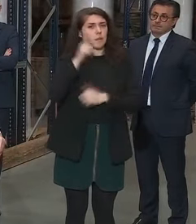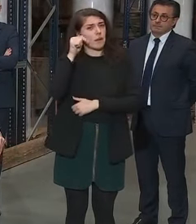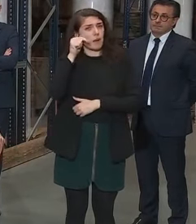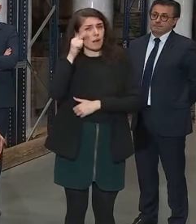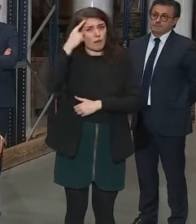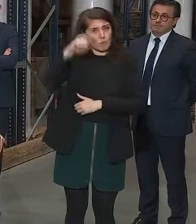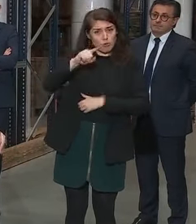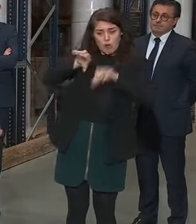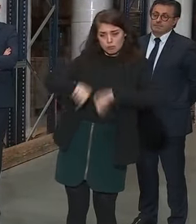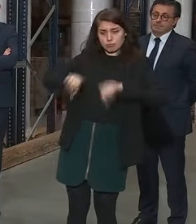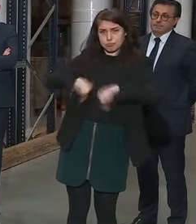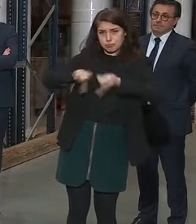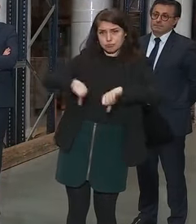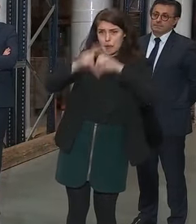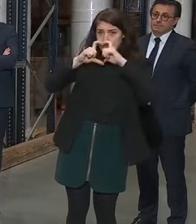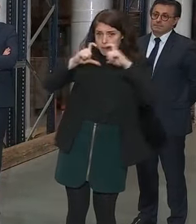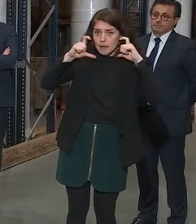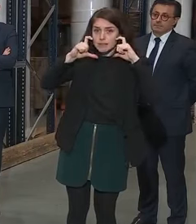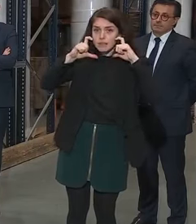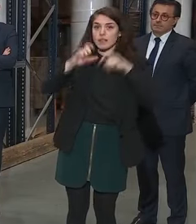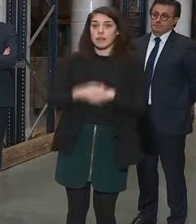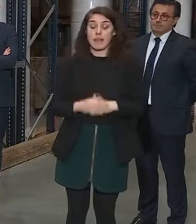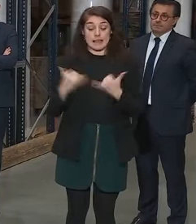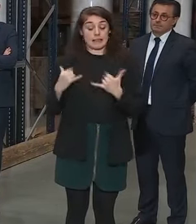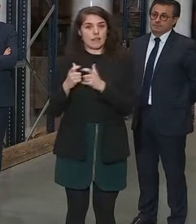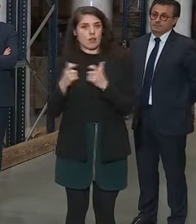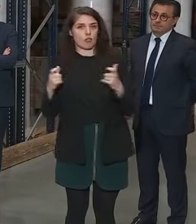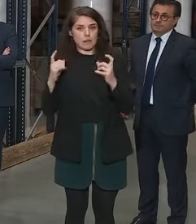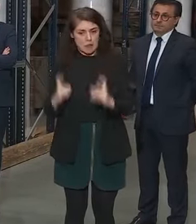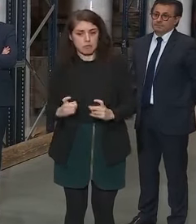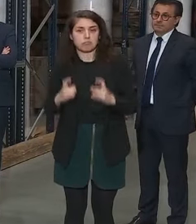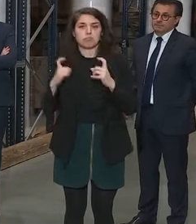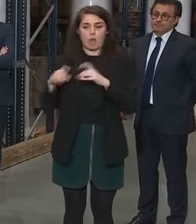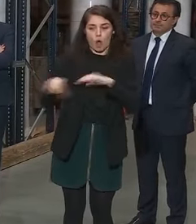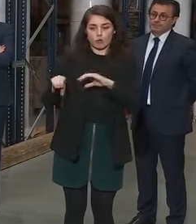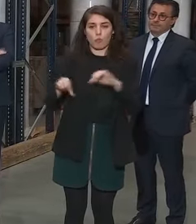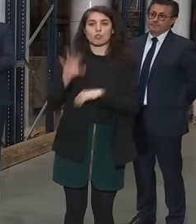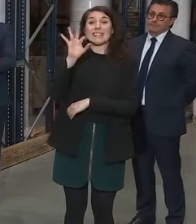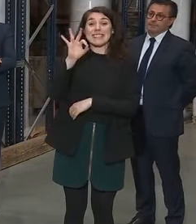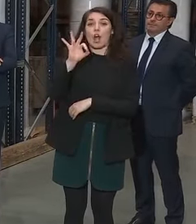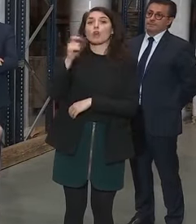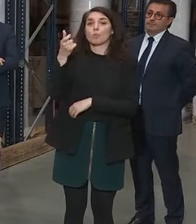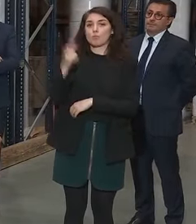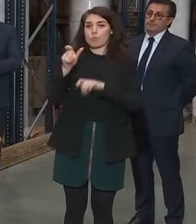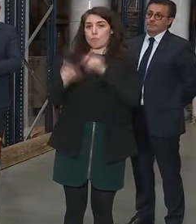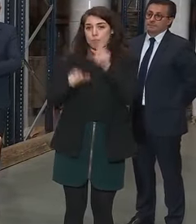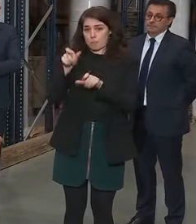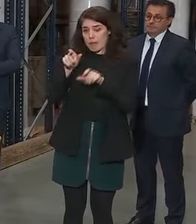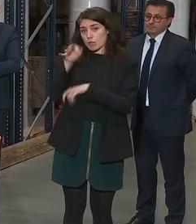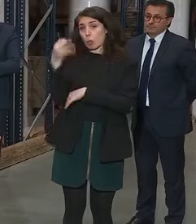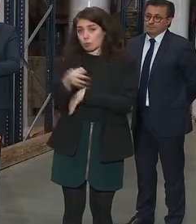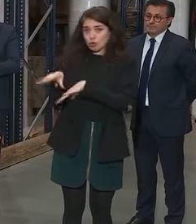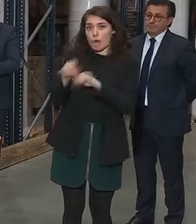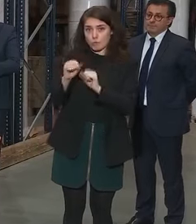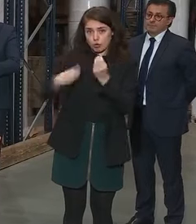nombreux partenaires, qui a permis d'augmenter les effectifs de 50%, de faire tourner l'usine 7 jours sur 7, 24